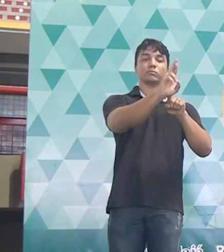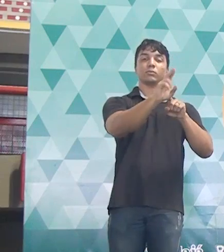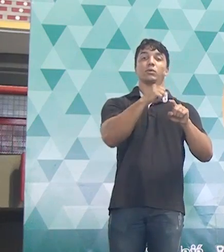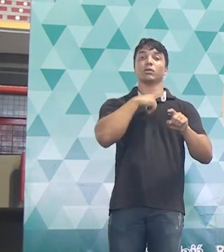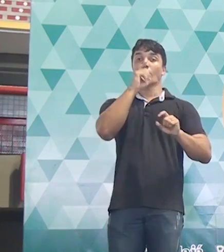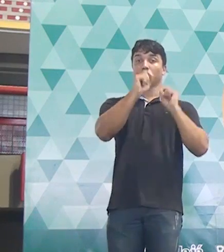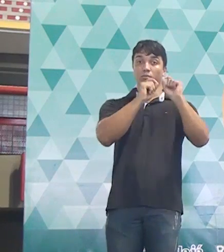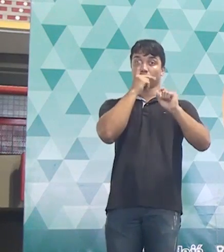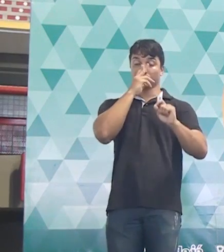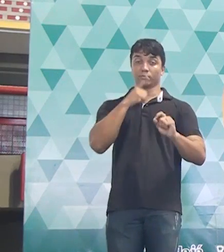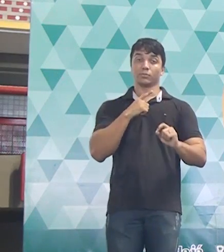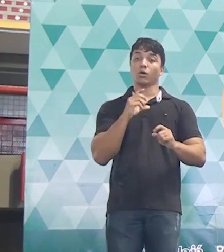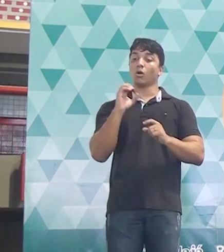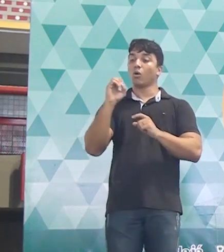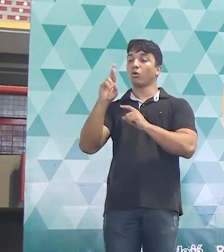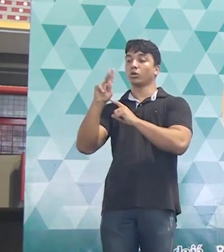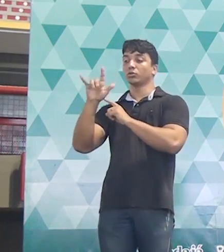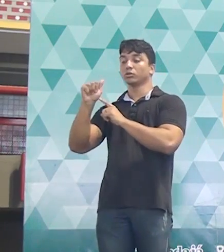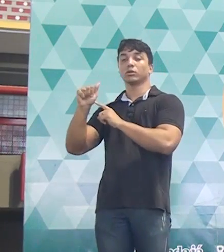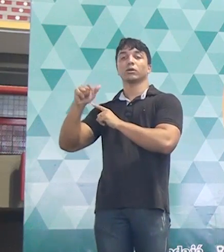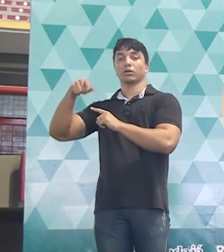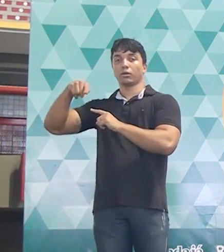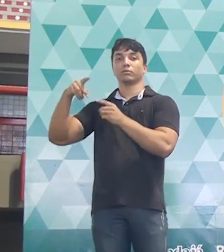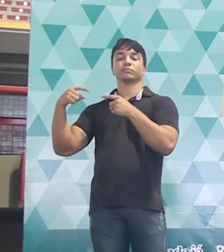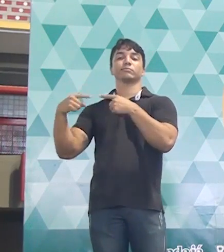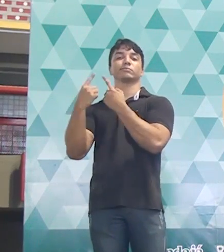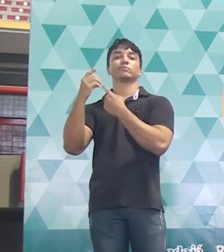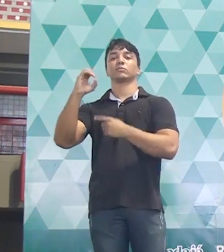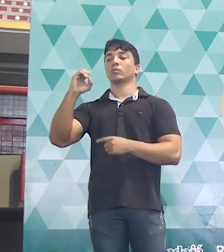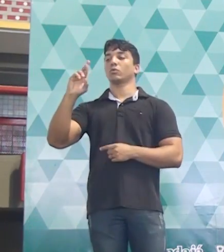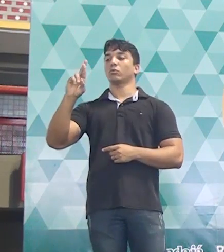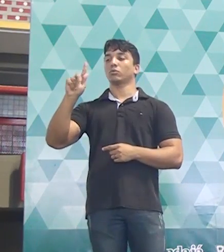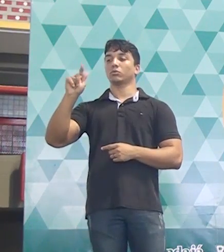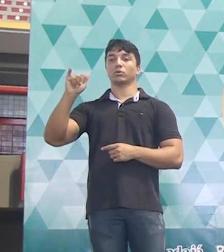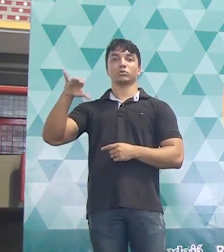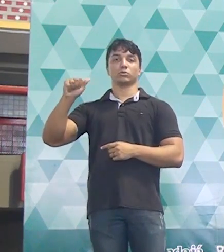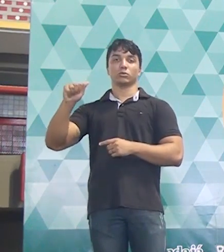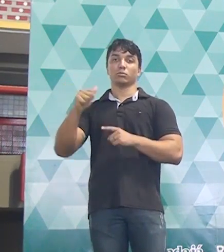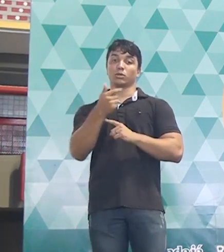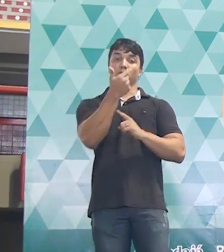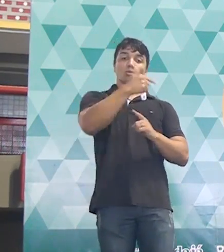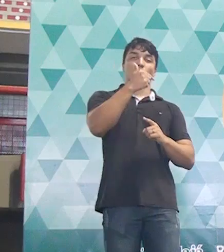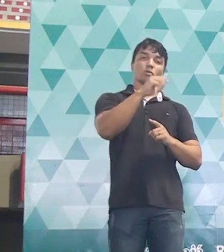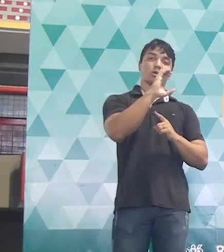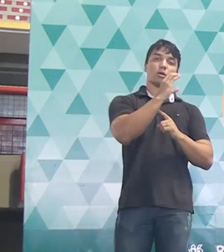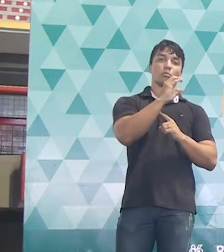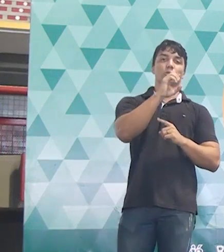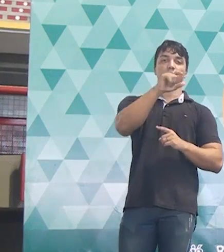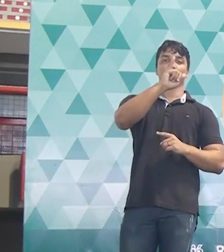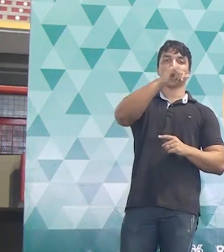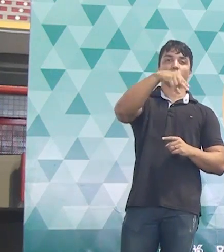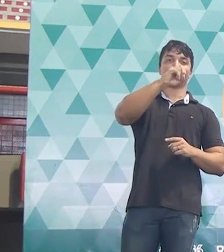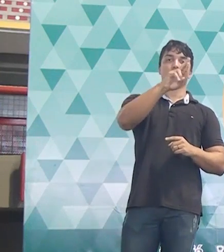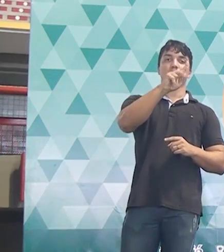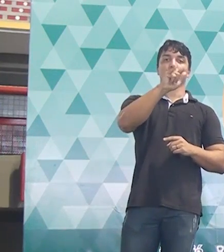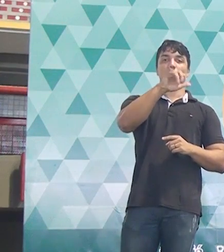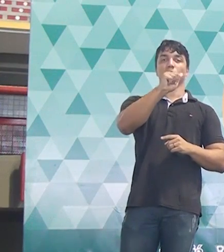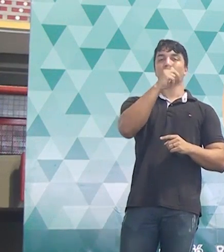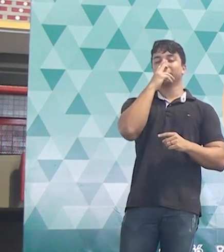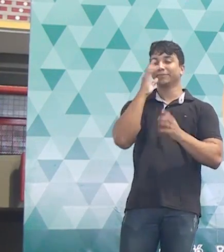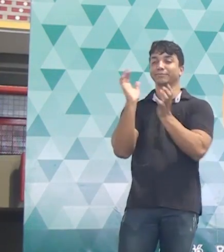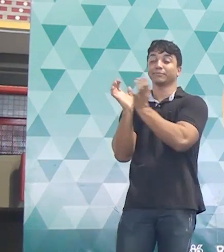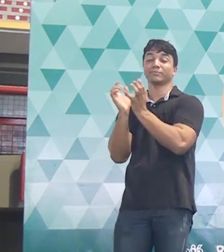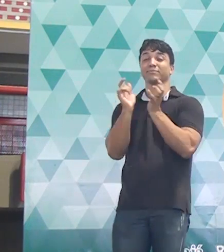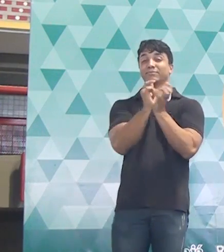são orgânicas, substâncias sem carbono são inorgânicas. Essa divisão, no entanto, ela tem muita falha, tem muita